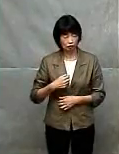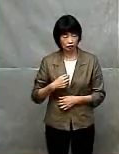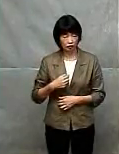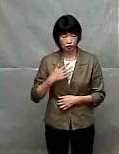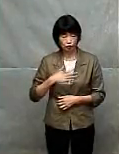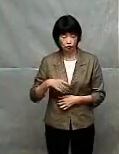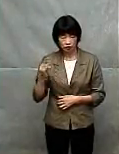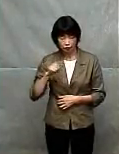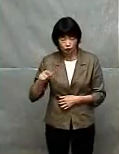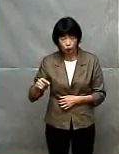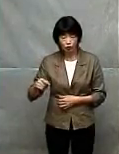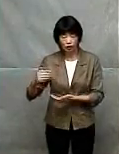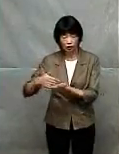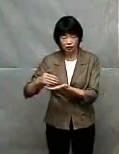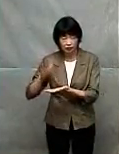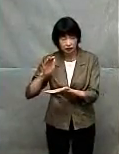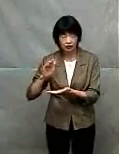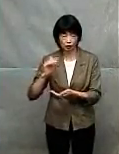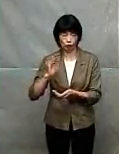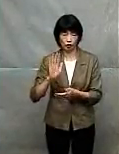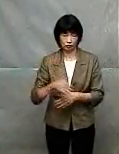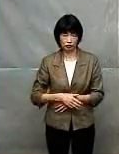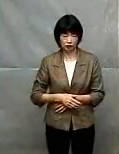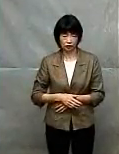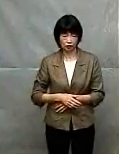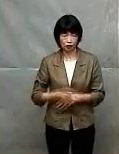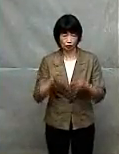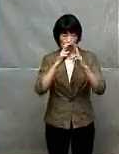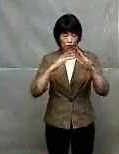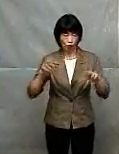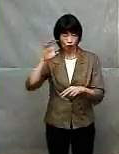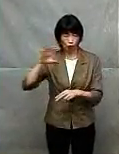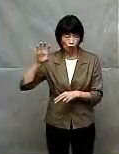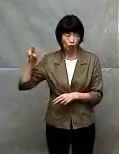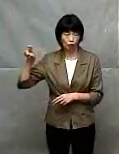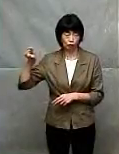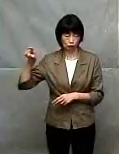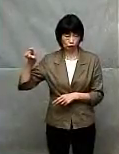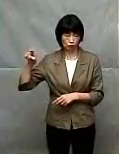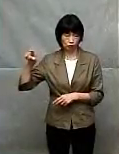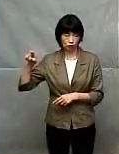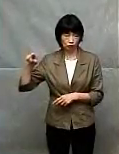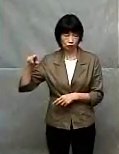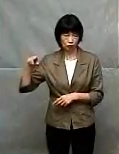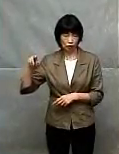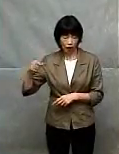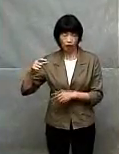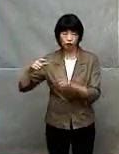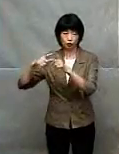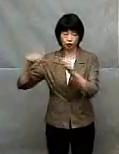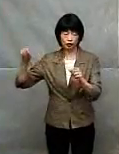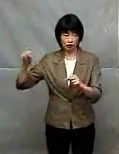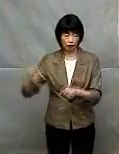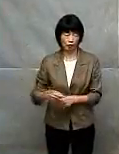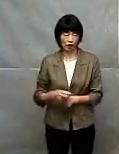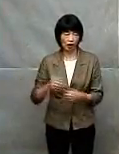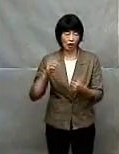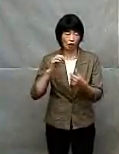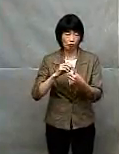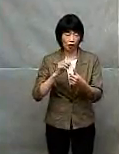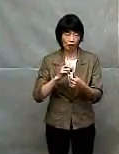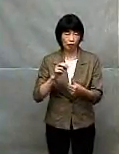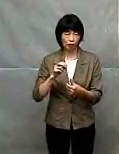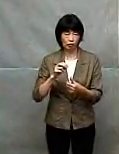ことがあるのですが、北欧の、ある国では、パワーハラスメント、パワハ